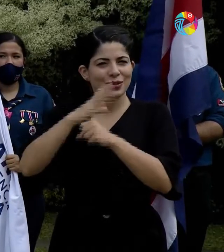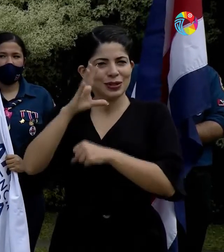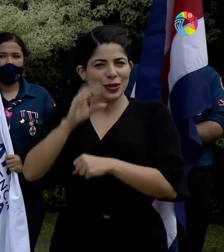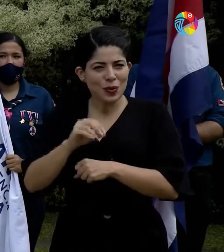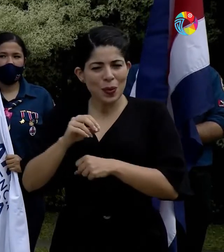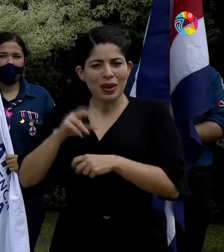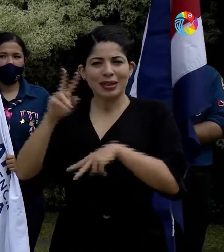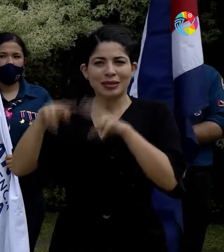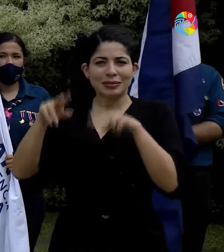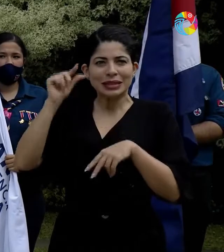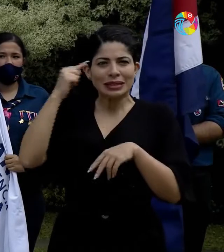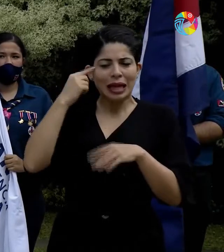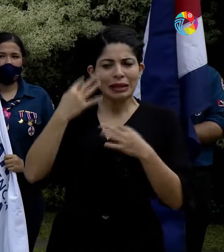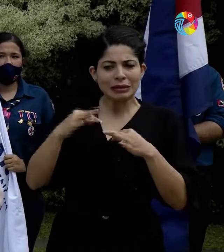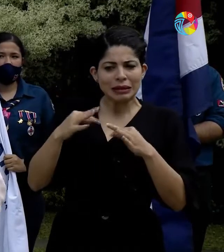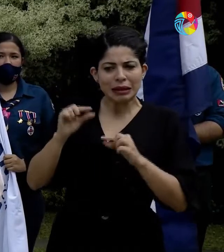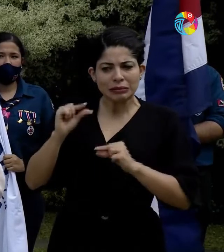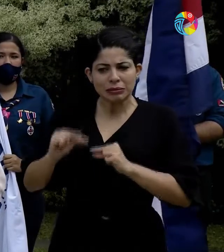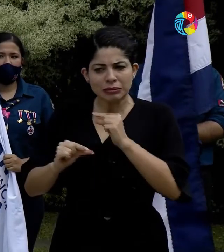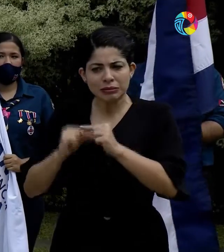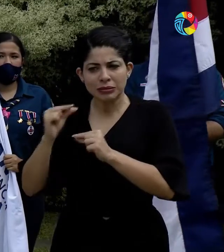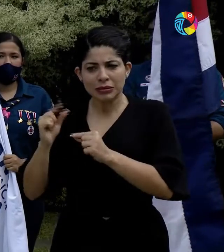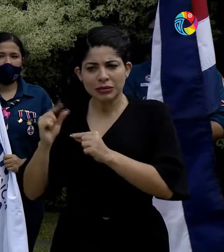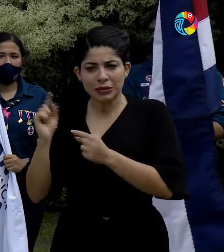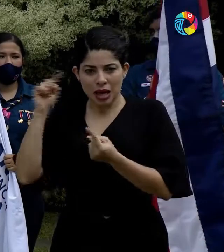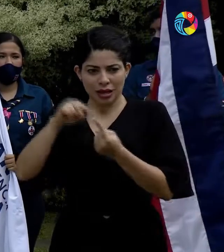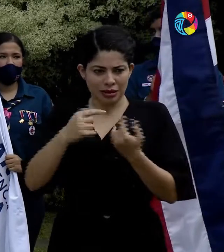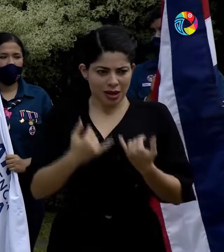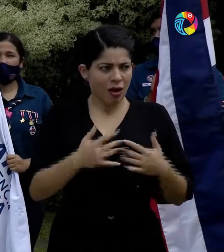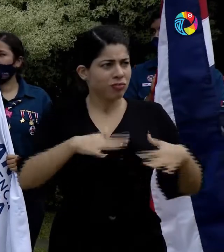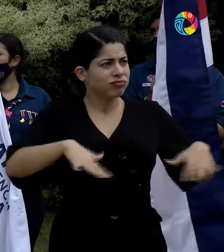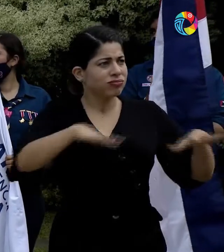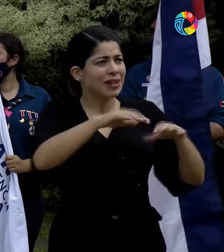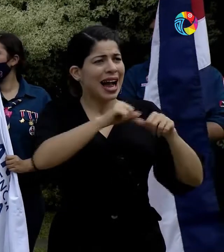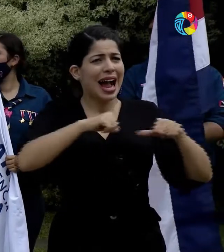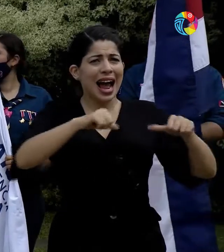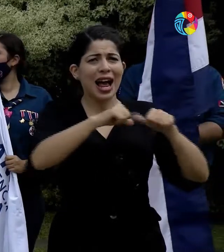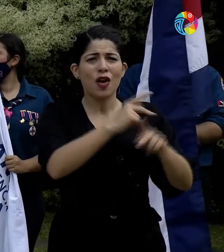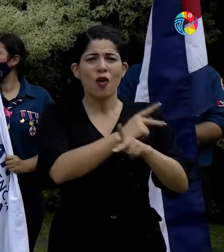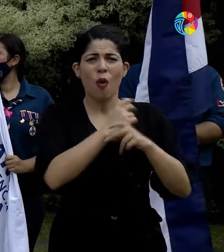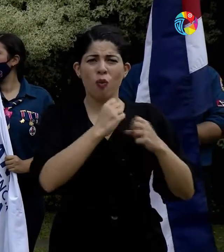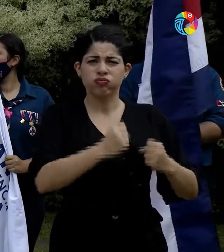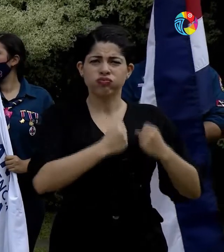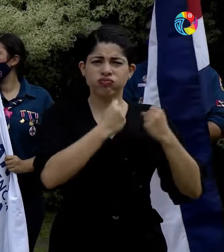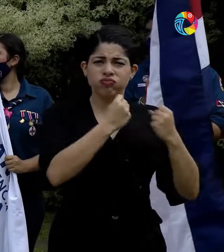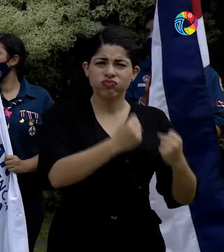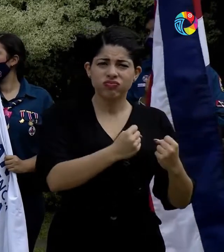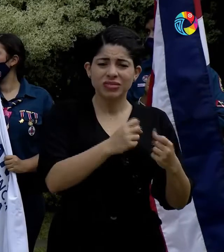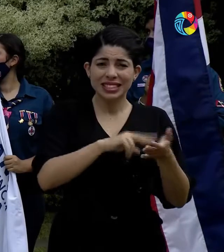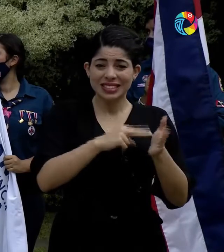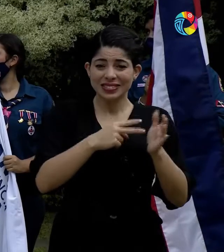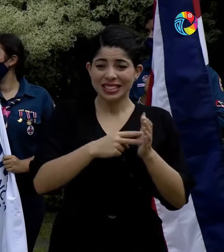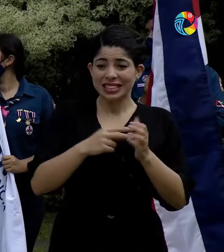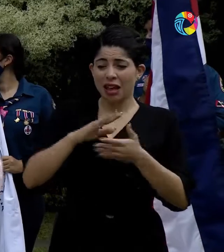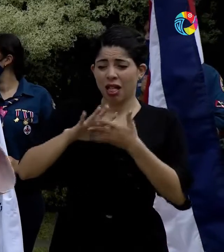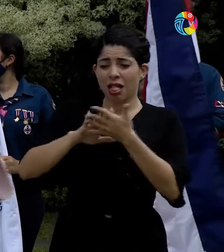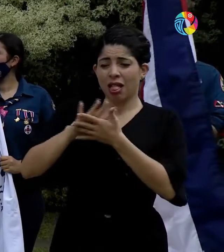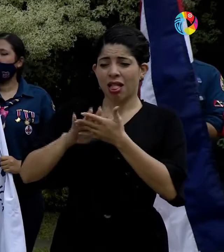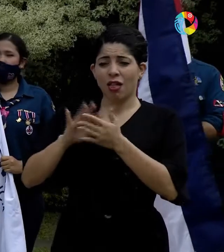cargo del Estado, a tener un sistema robusto de áreas de conservación, pasamos a la asunción de que sin fórmulas